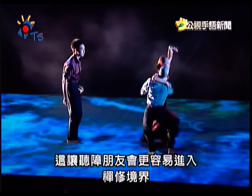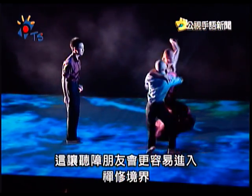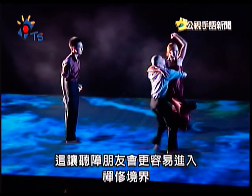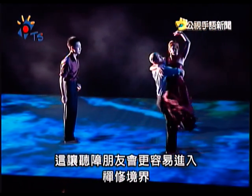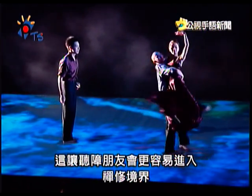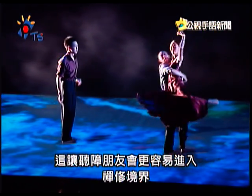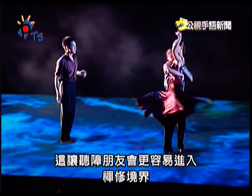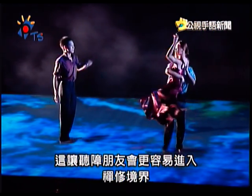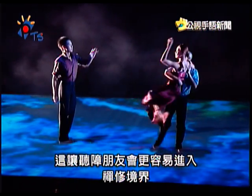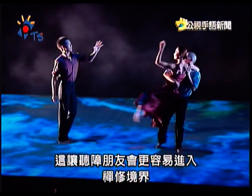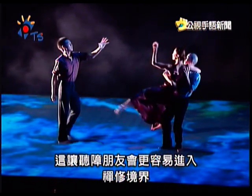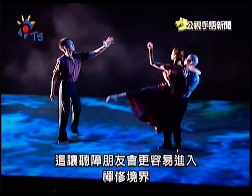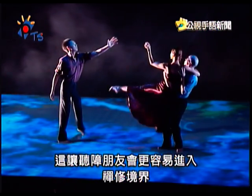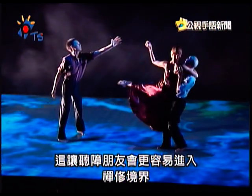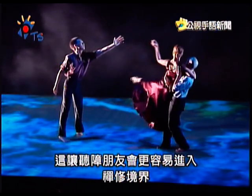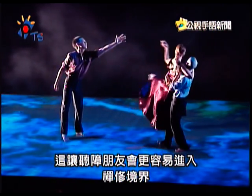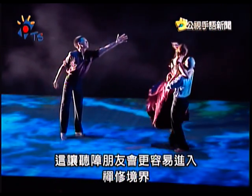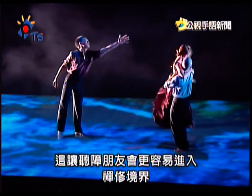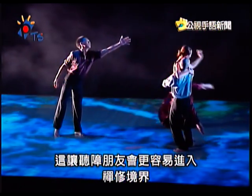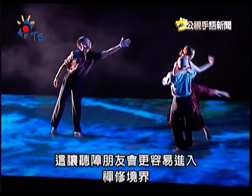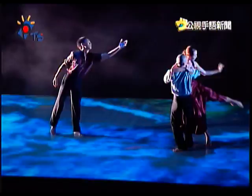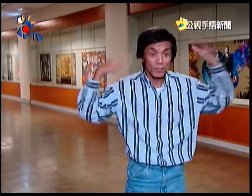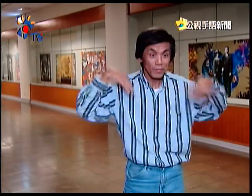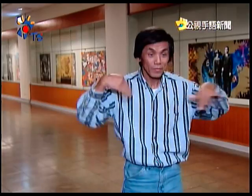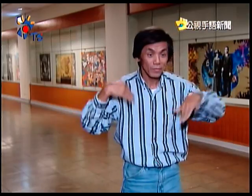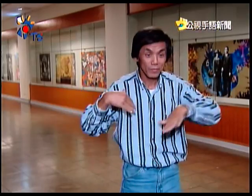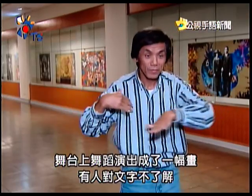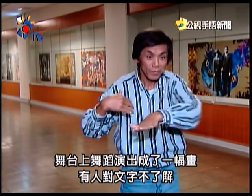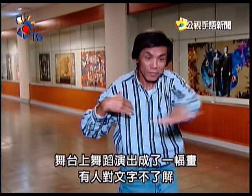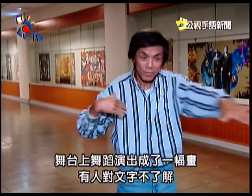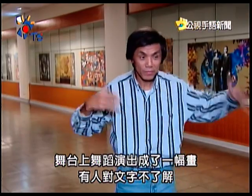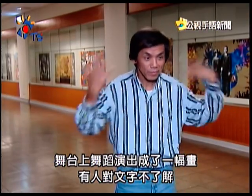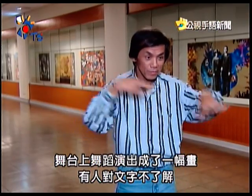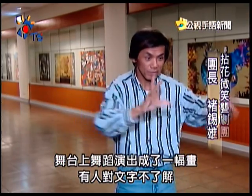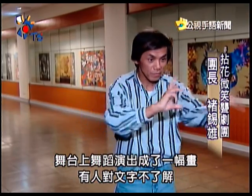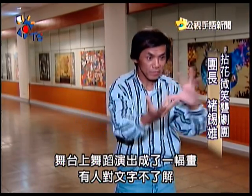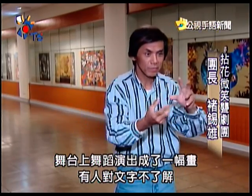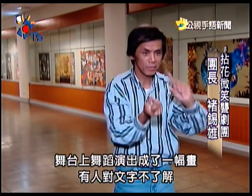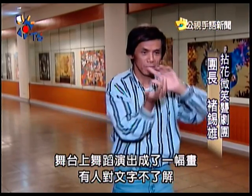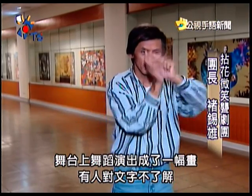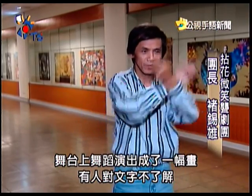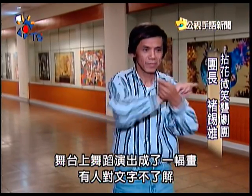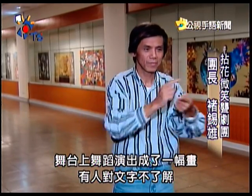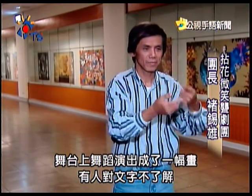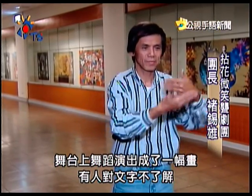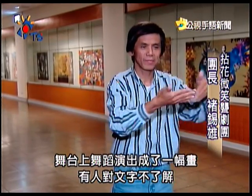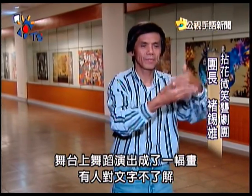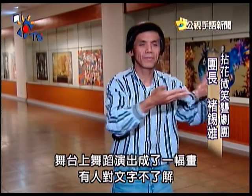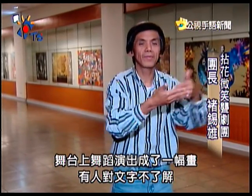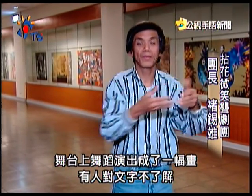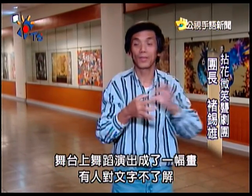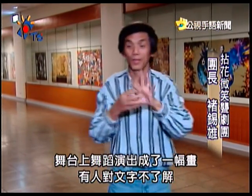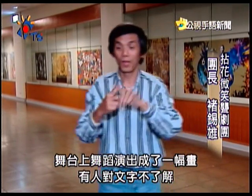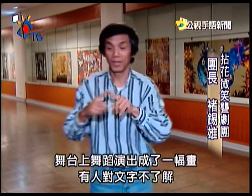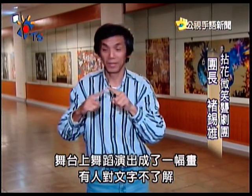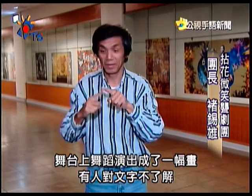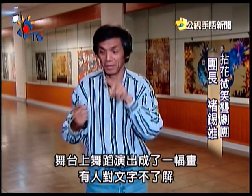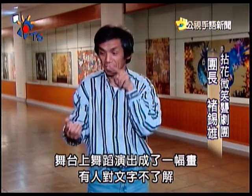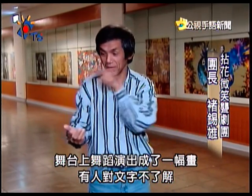更容易进入禅修境界。 舞台上舞蹈演出成了一幅画。有人对文